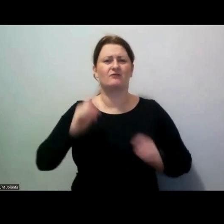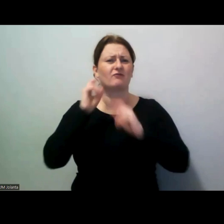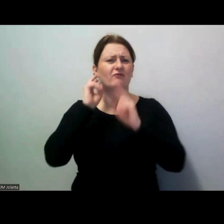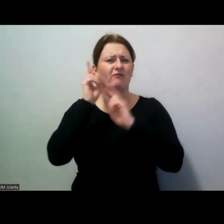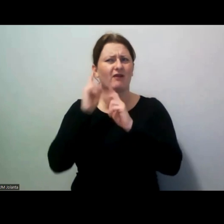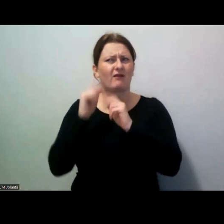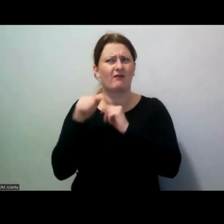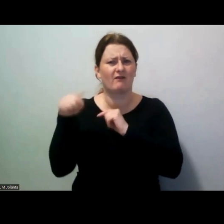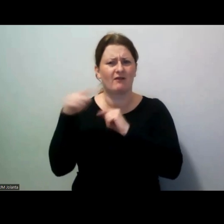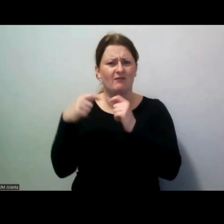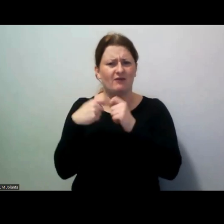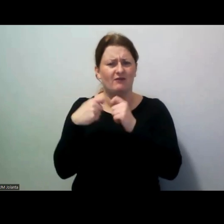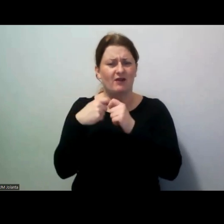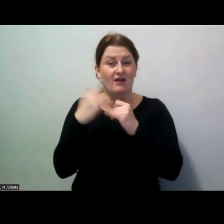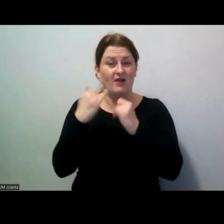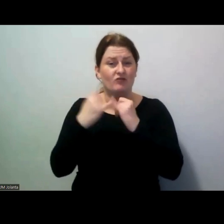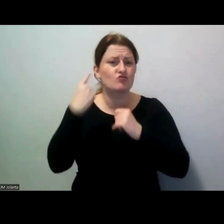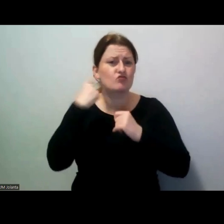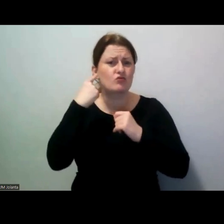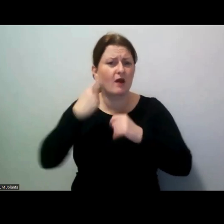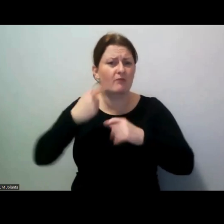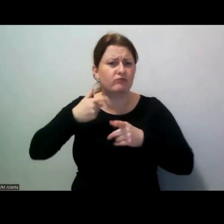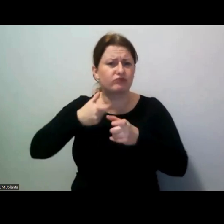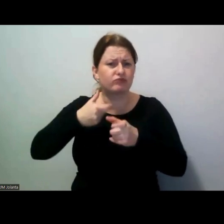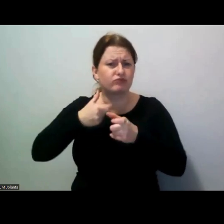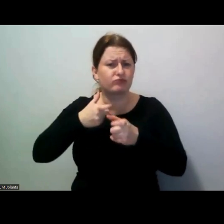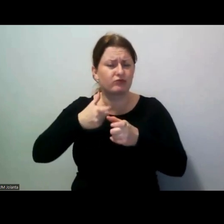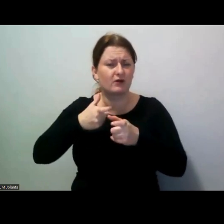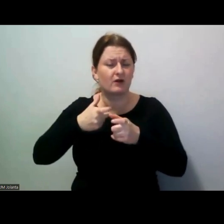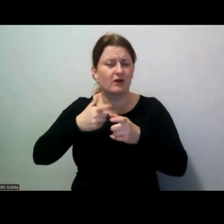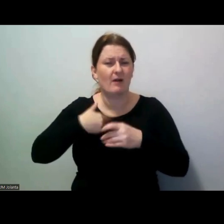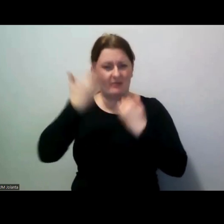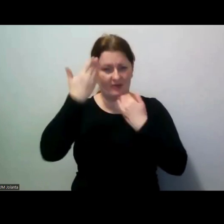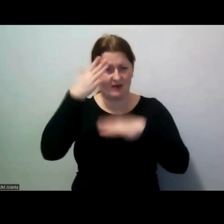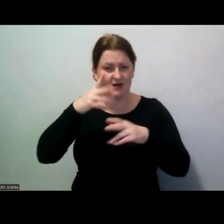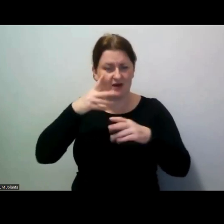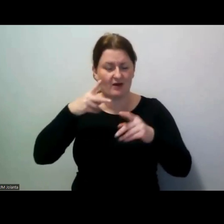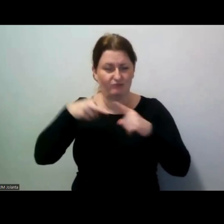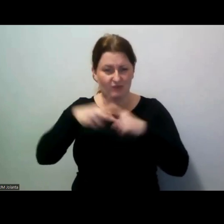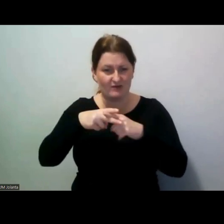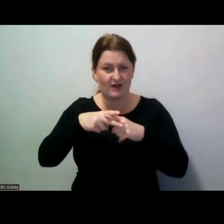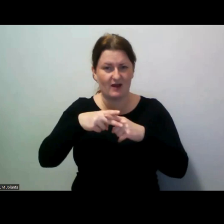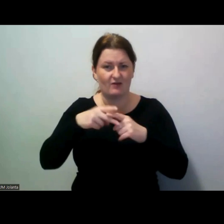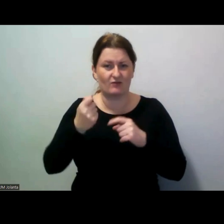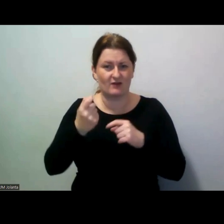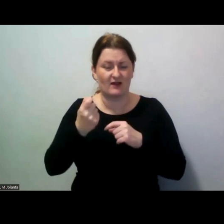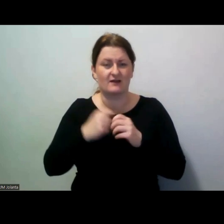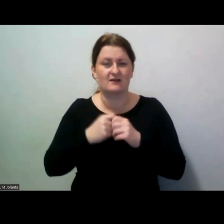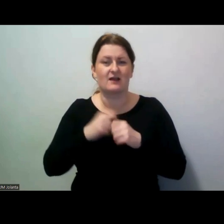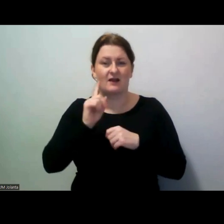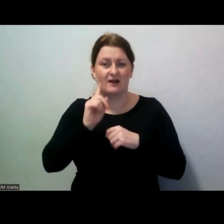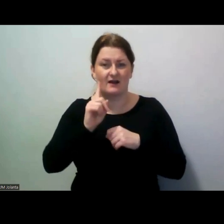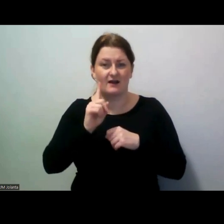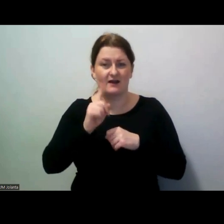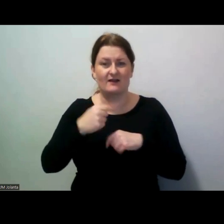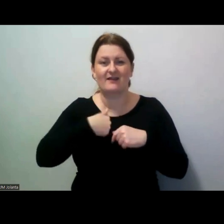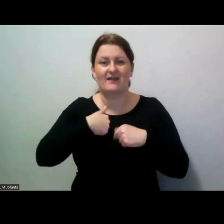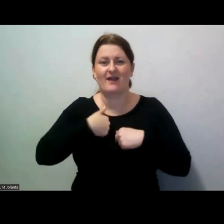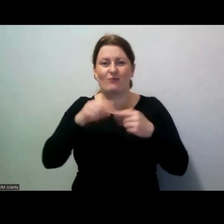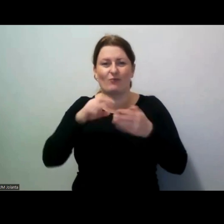nic z tym zrobić. Jeśli słychać takie odgłosy wiercenia, mam nadzieję, że one ustaną za moment. Ale to nie u